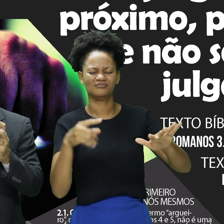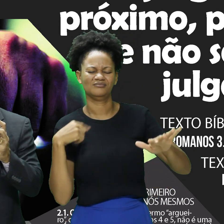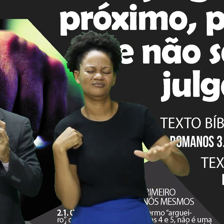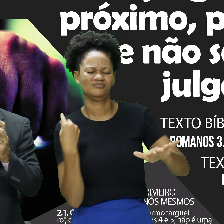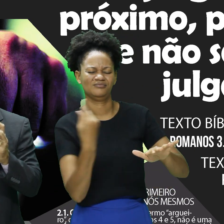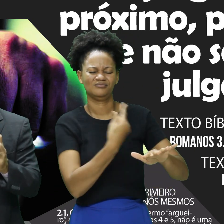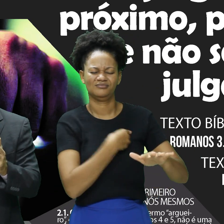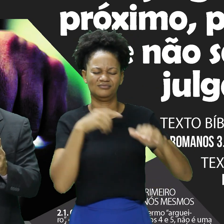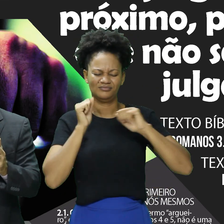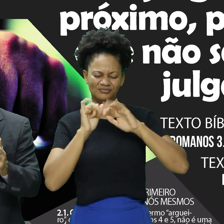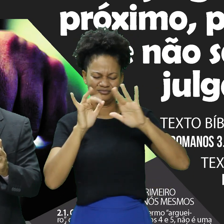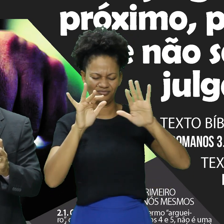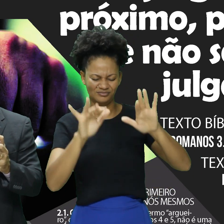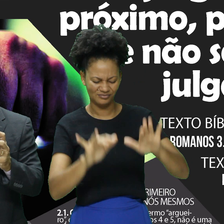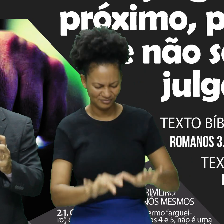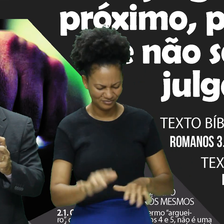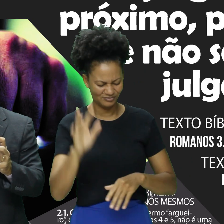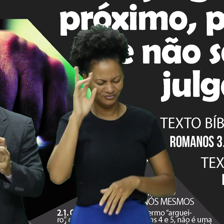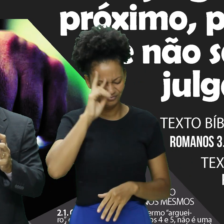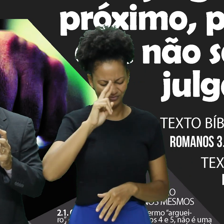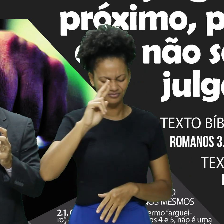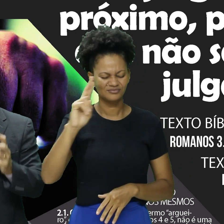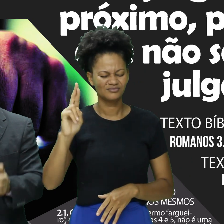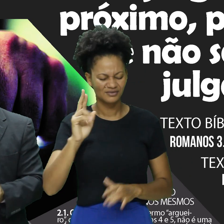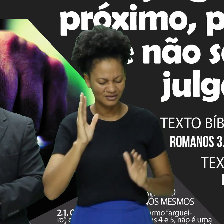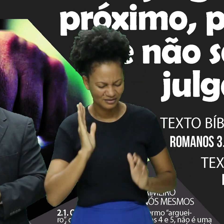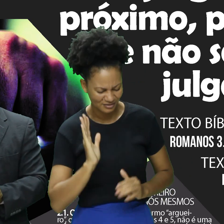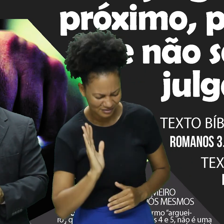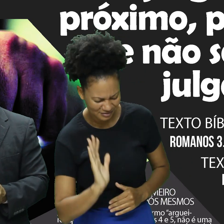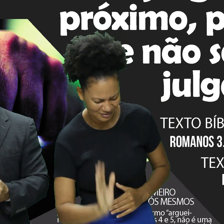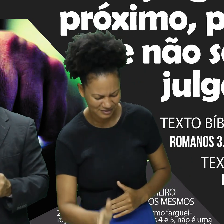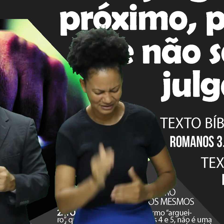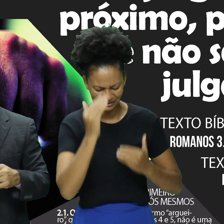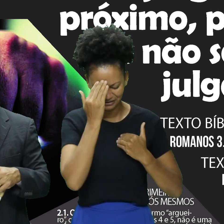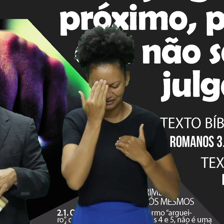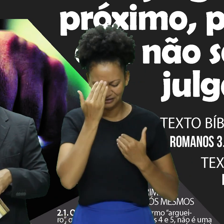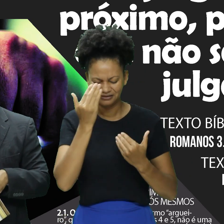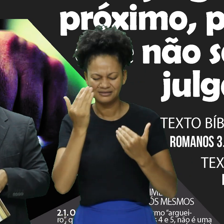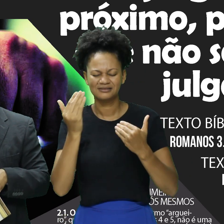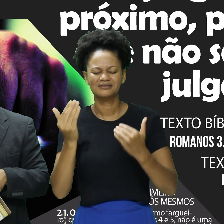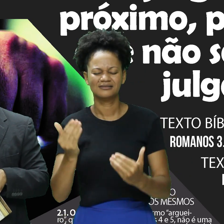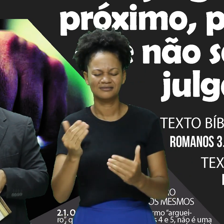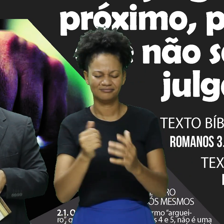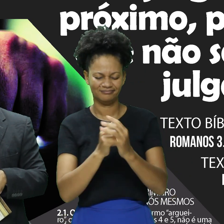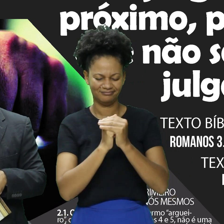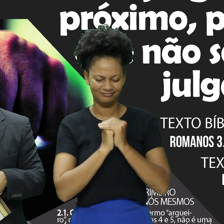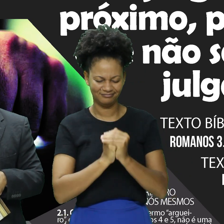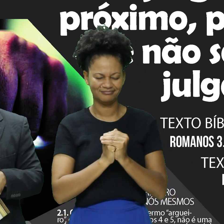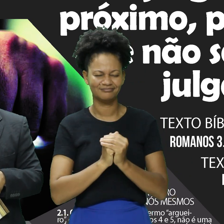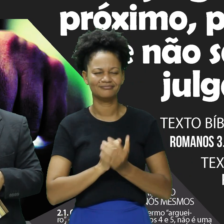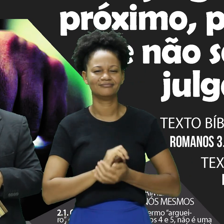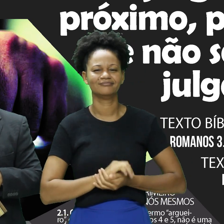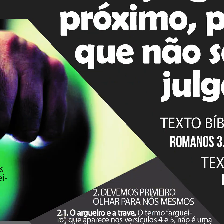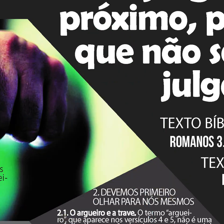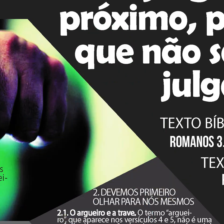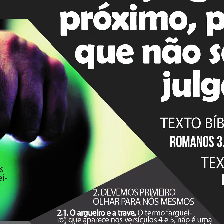e nos abençoa, Senhor. Te pedimos e desde já te agradecemos. Amém.